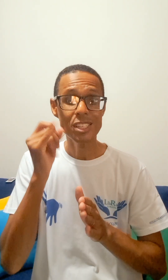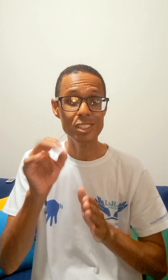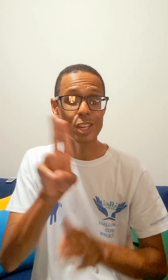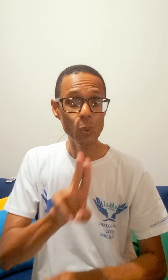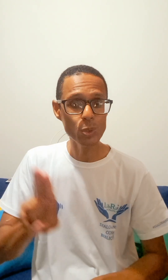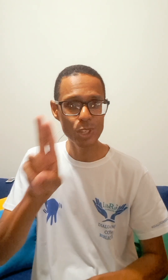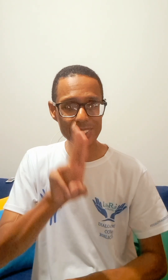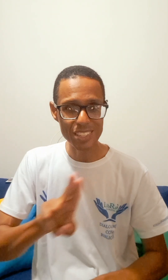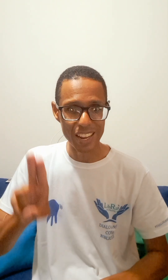se utilizar